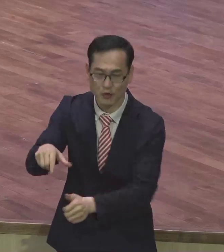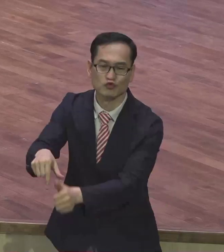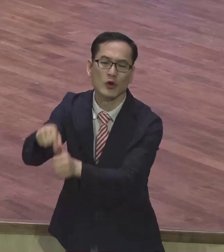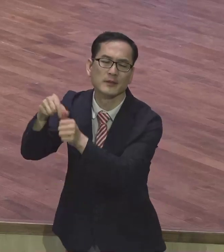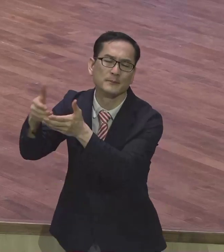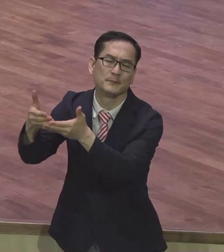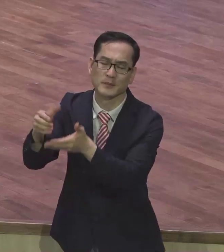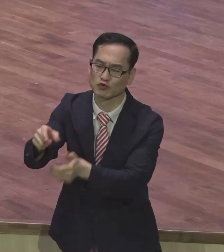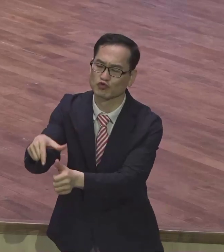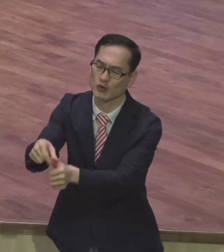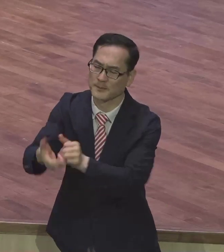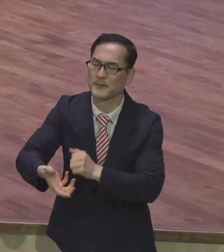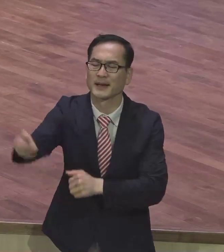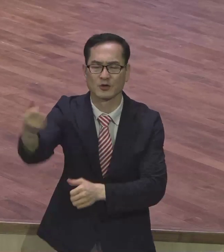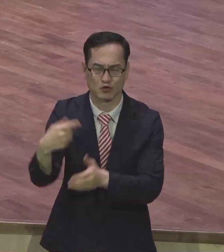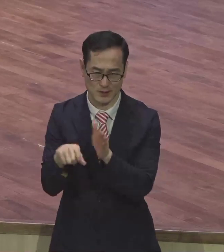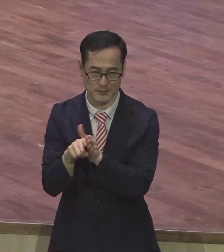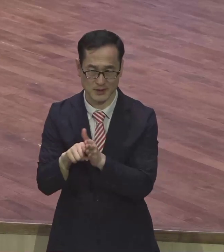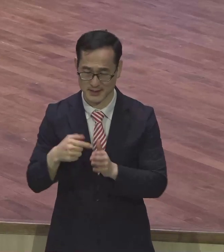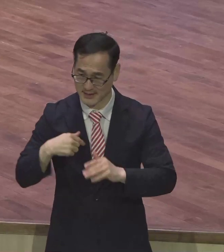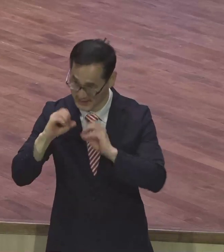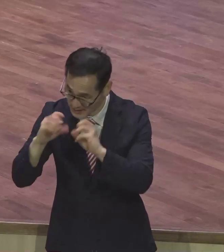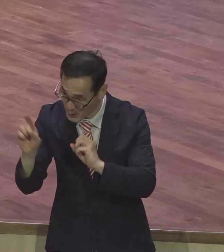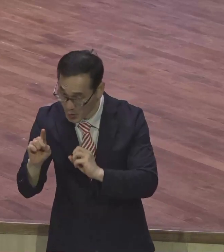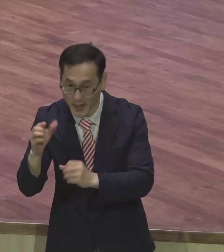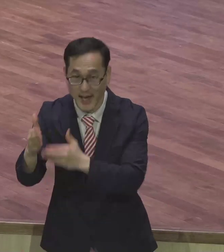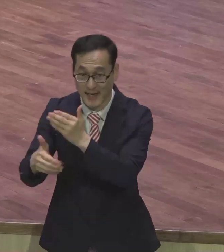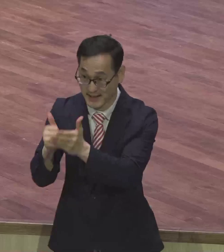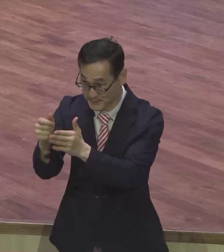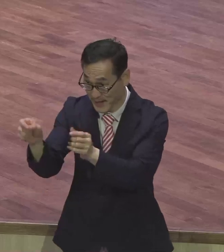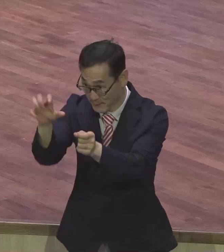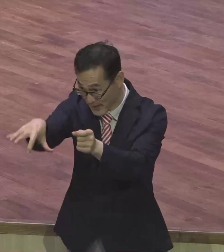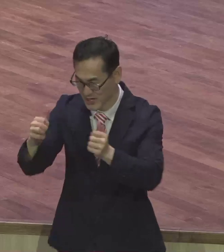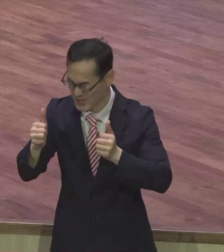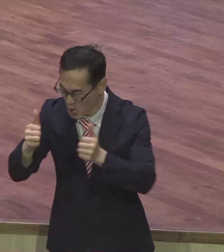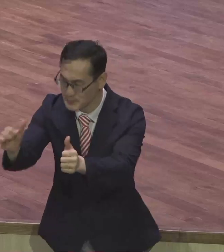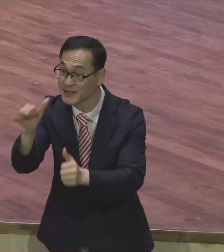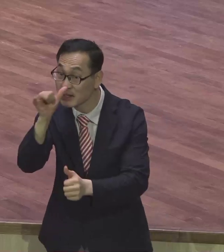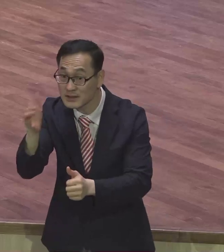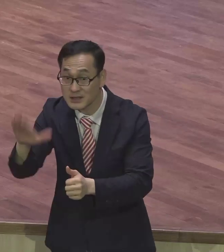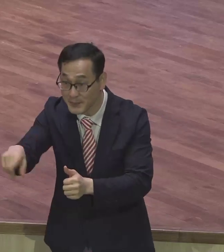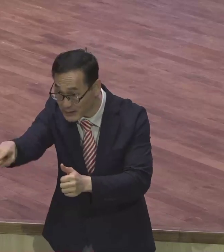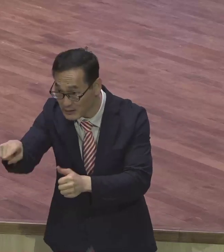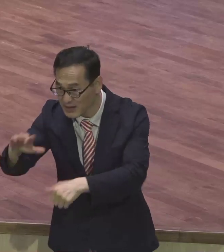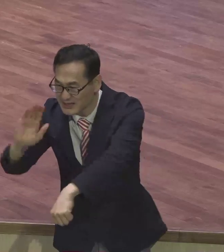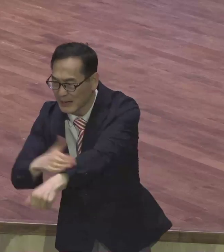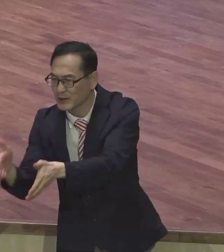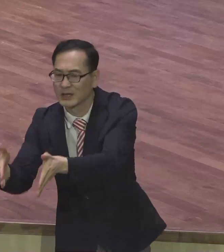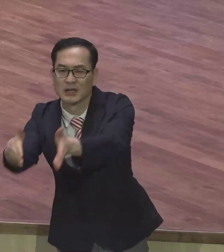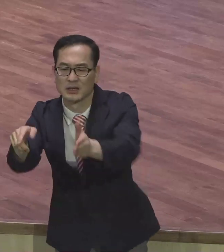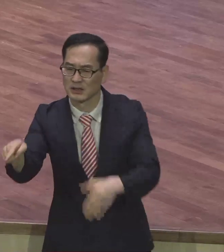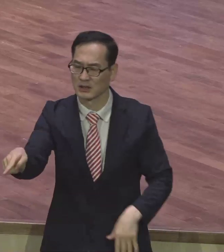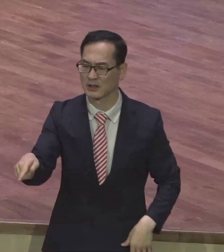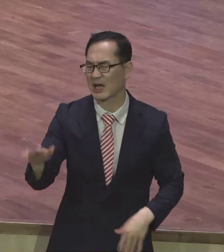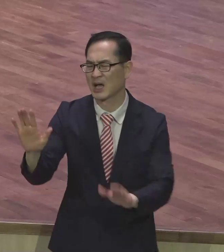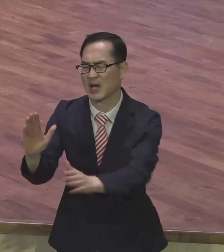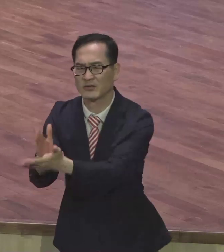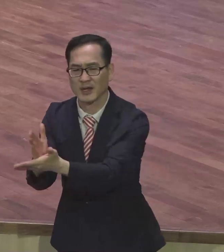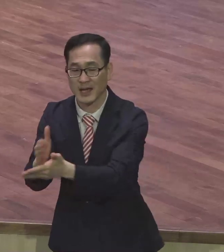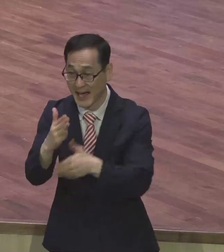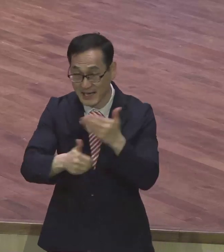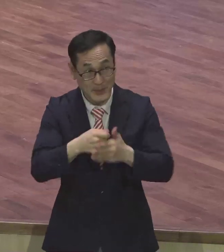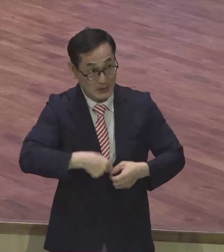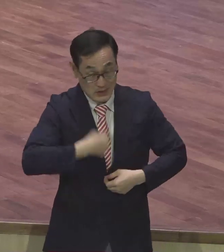내가 정언하느니 그들이 하나님께 열심히 있으나 올바른 지식을 따른 것이 아니니라 하나님의 의의를